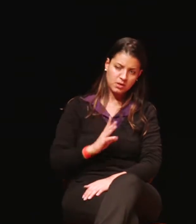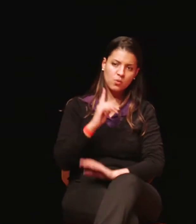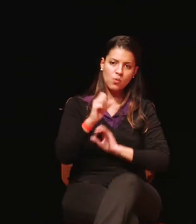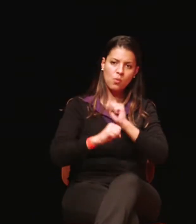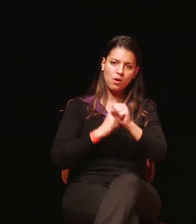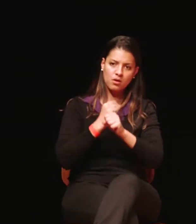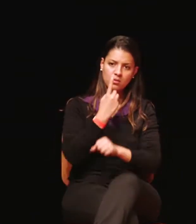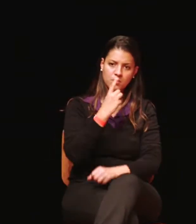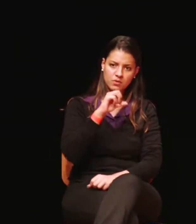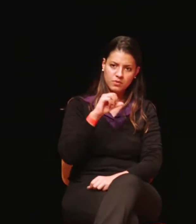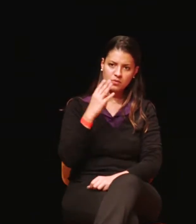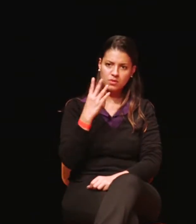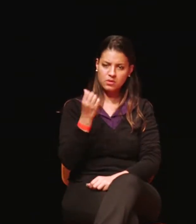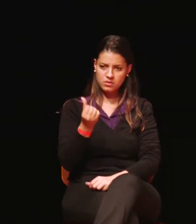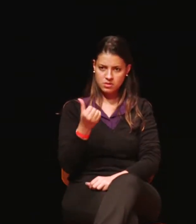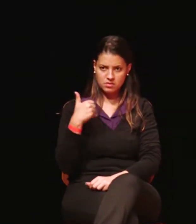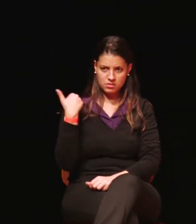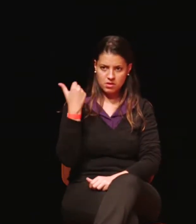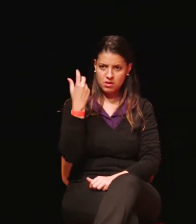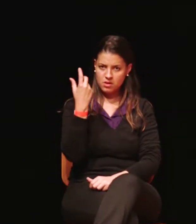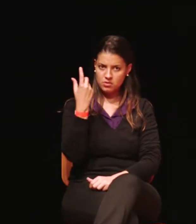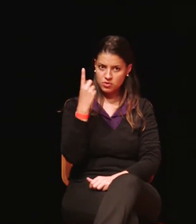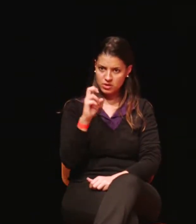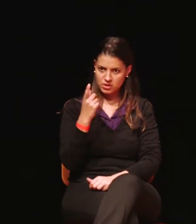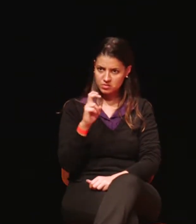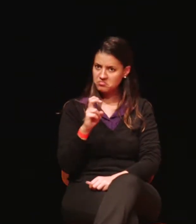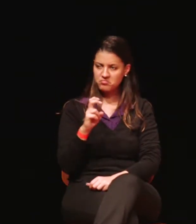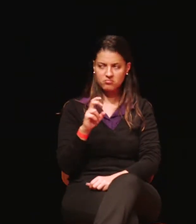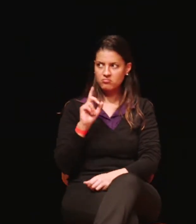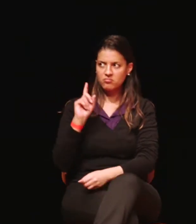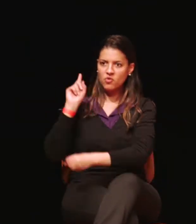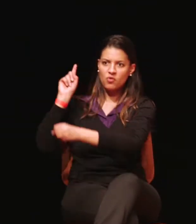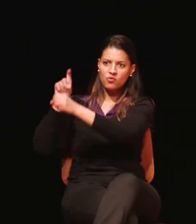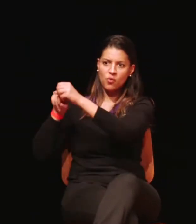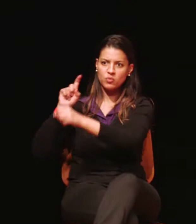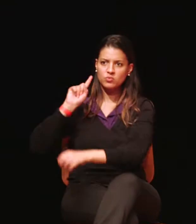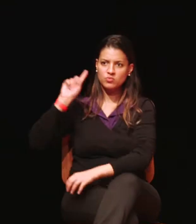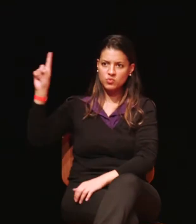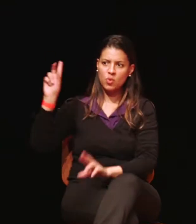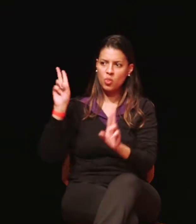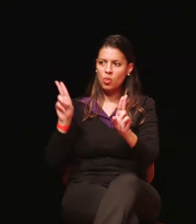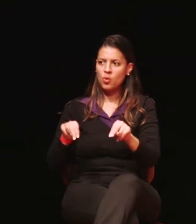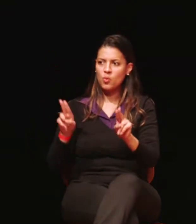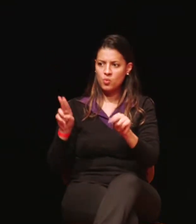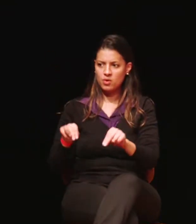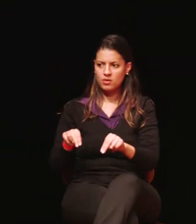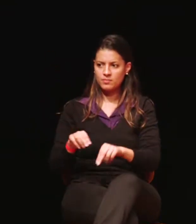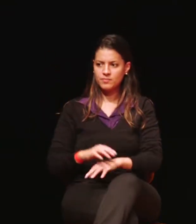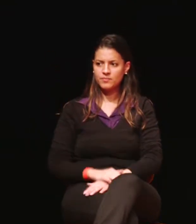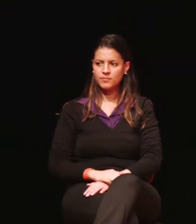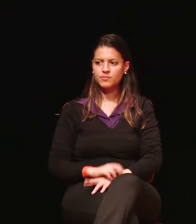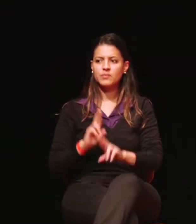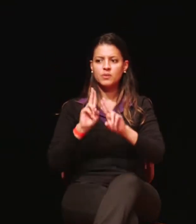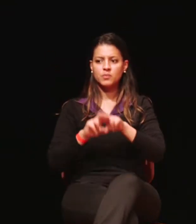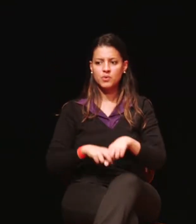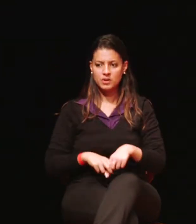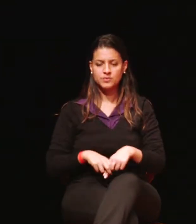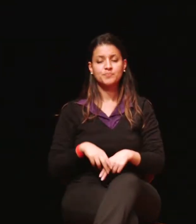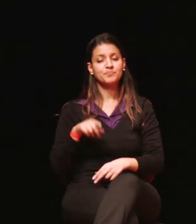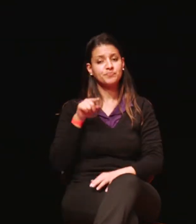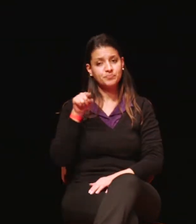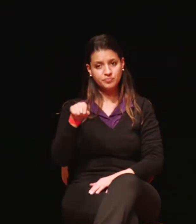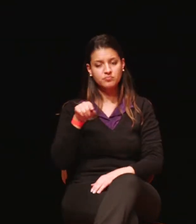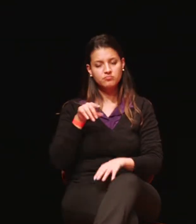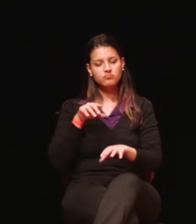aos 15 anos de idade, e nunca mais retornou a Portugal. Portanto, sua formação